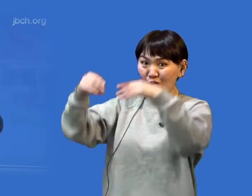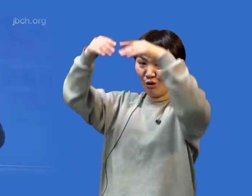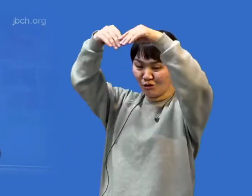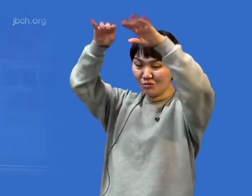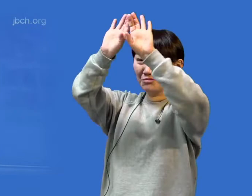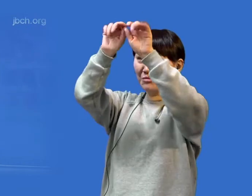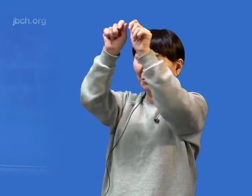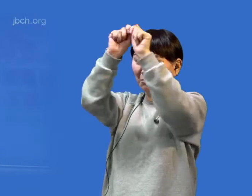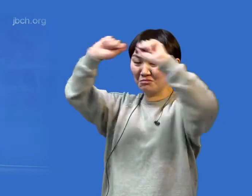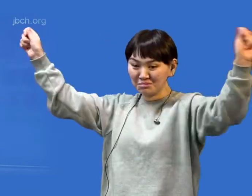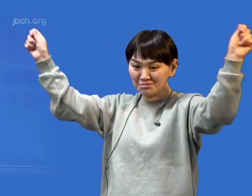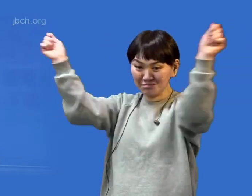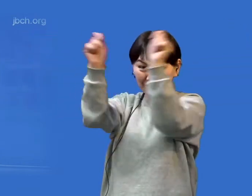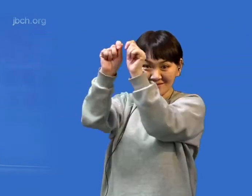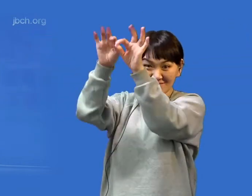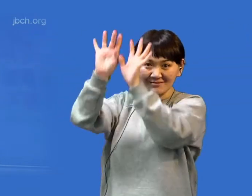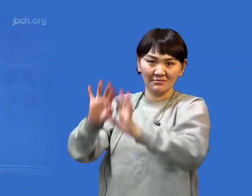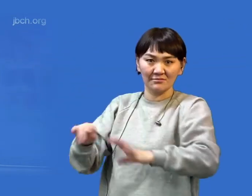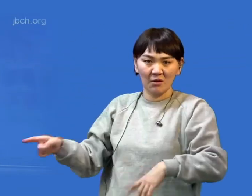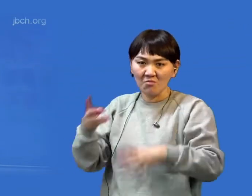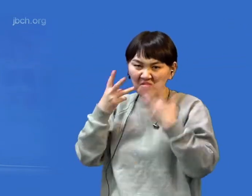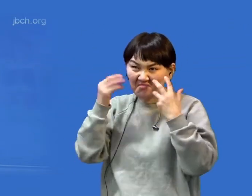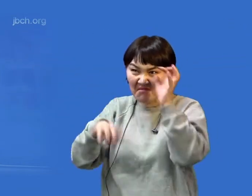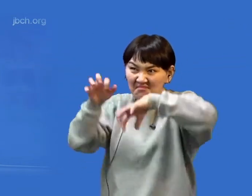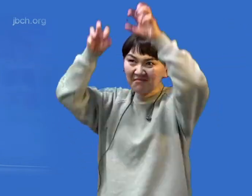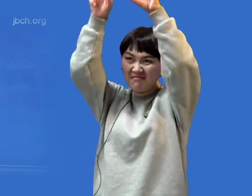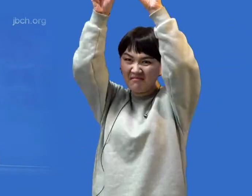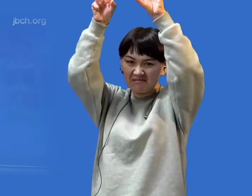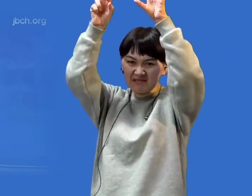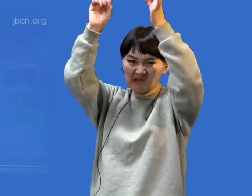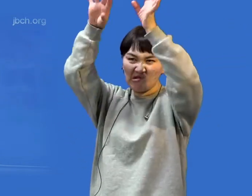байгаа. Зүгээр гэрийг зүгээр буснуул айчиж байгаа байхгүй.